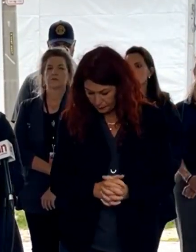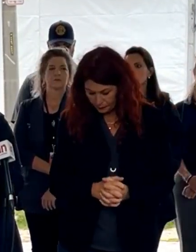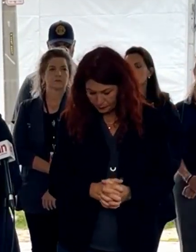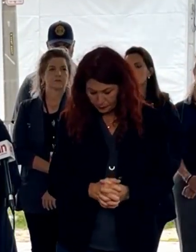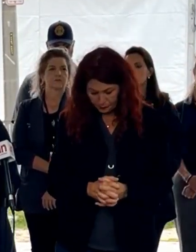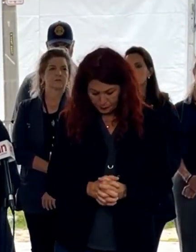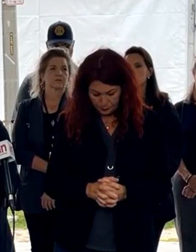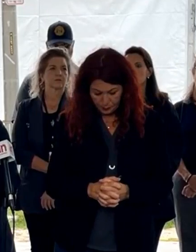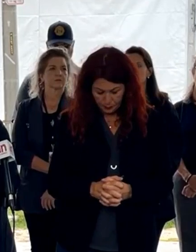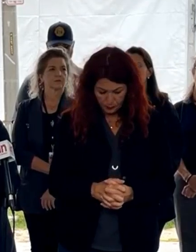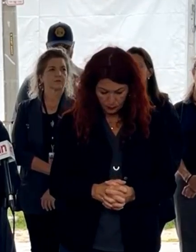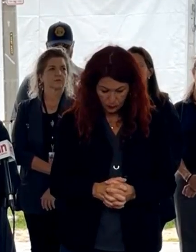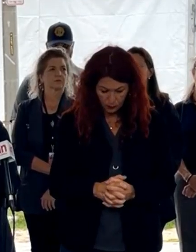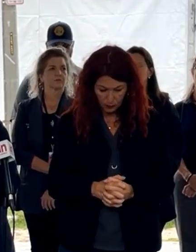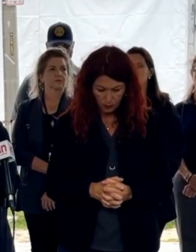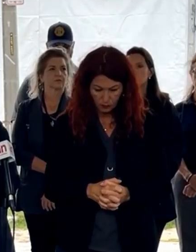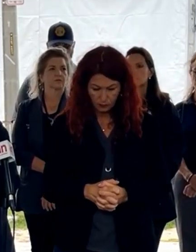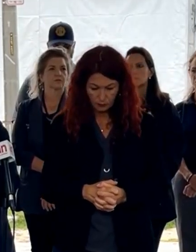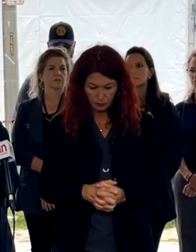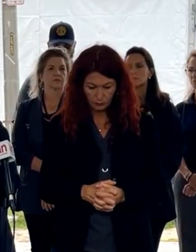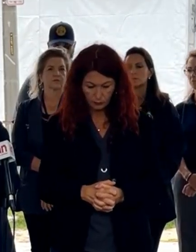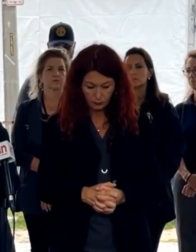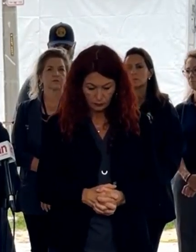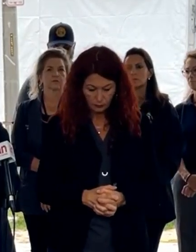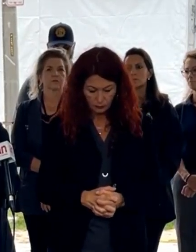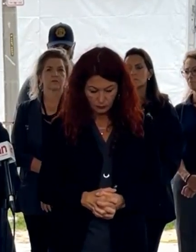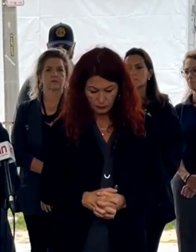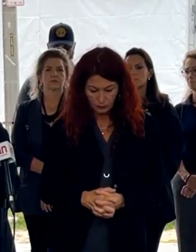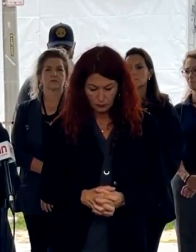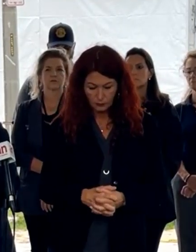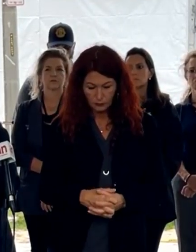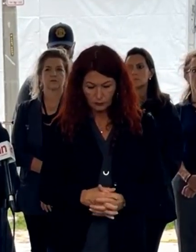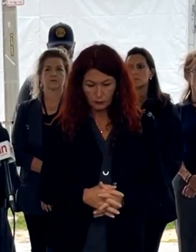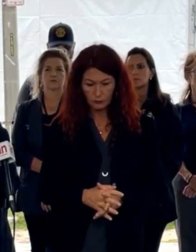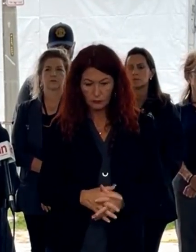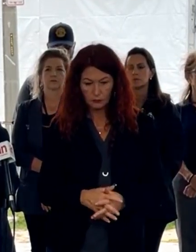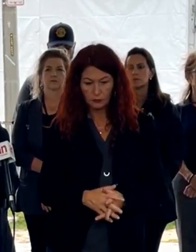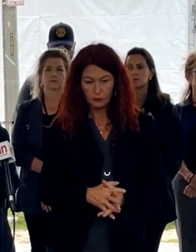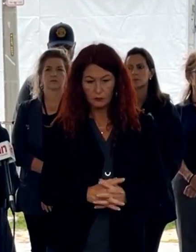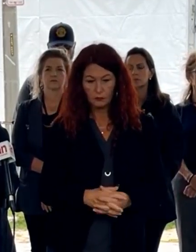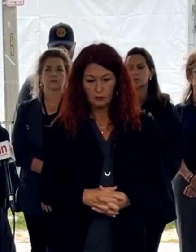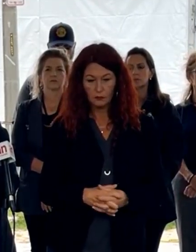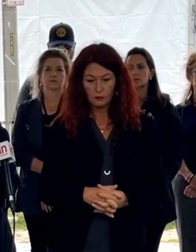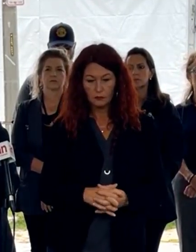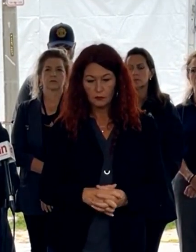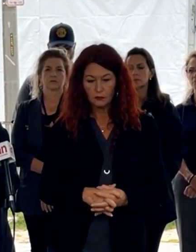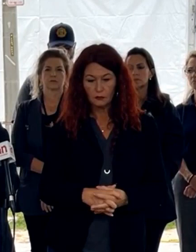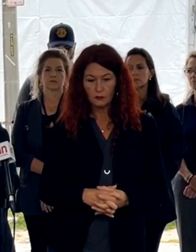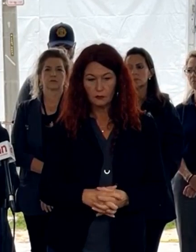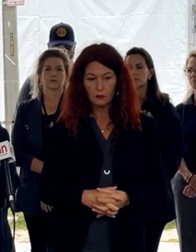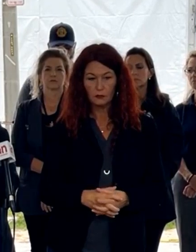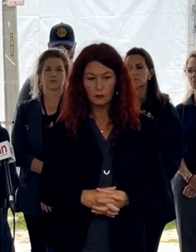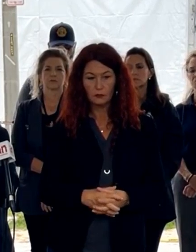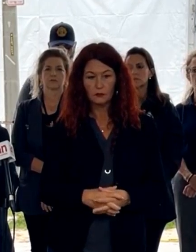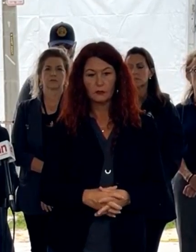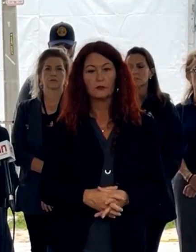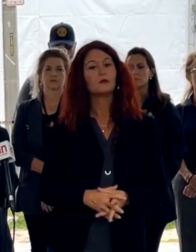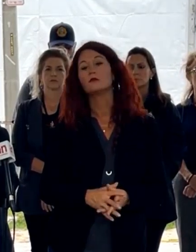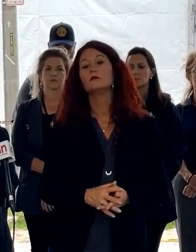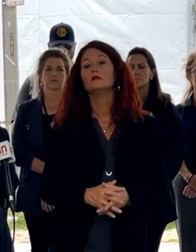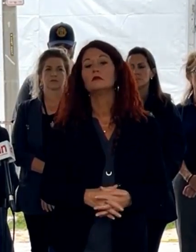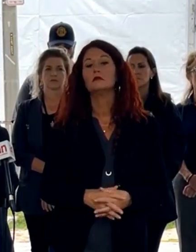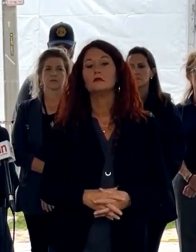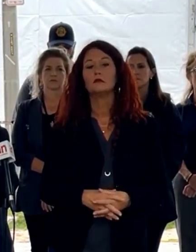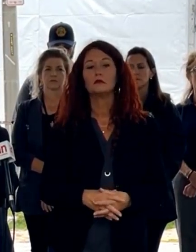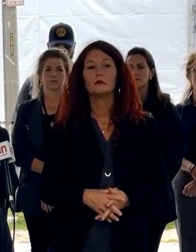Gracias a la generosidad del mundo entero, tenemos fondos para ayudar a los sobrevivientes. Y tenemos un grupo